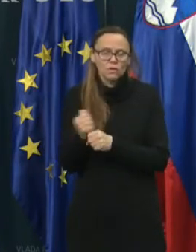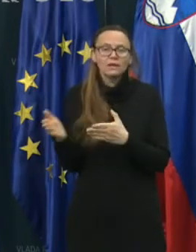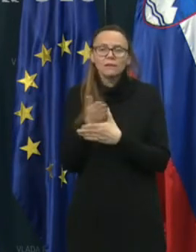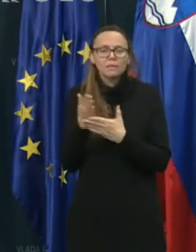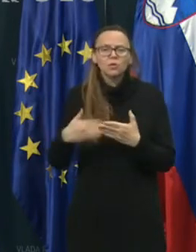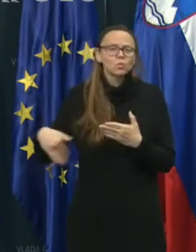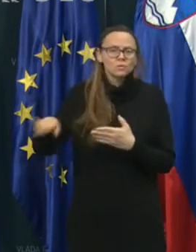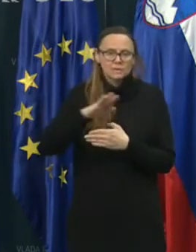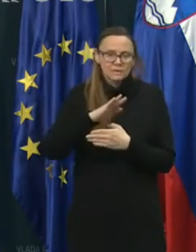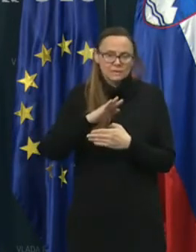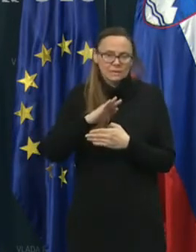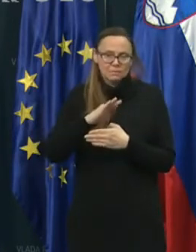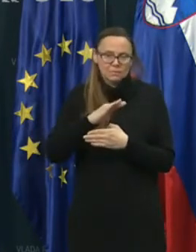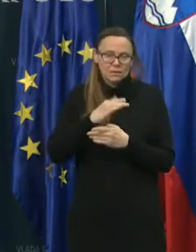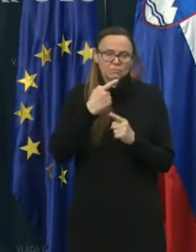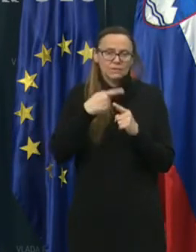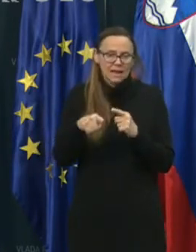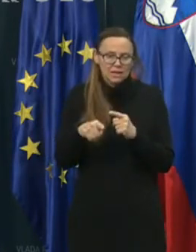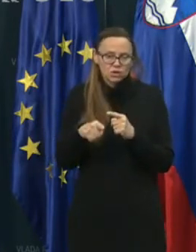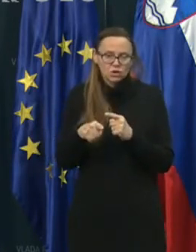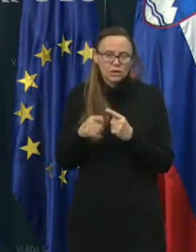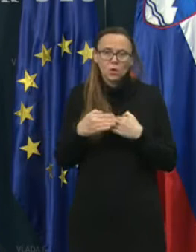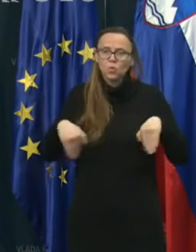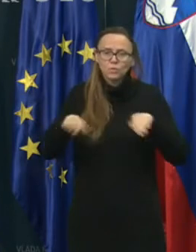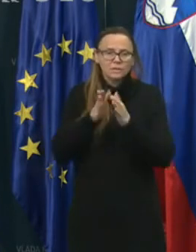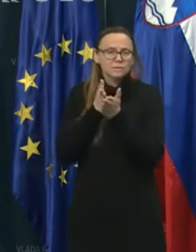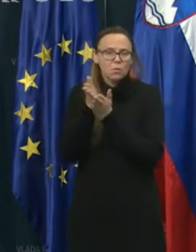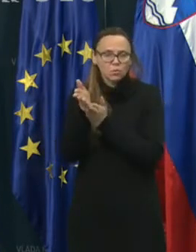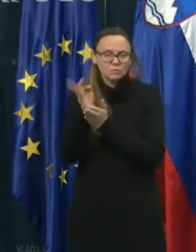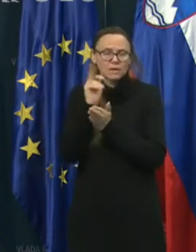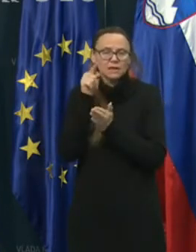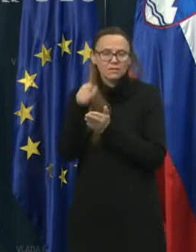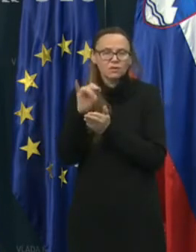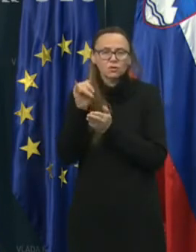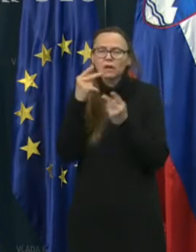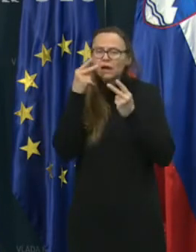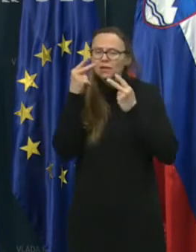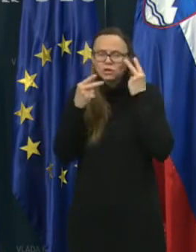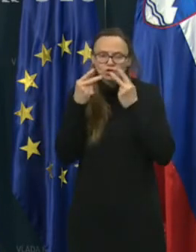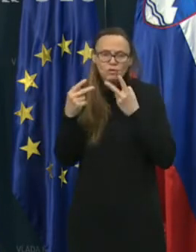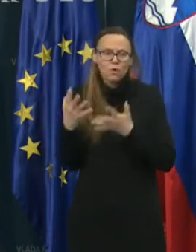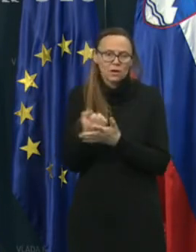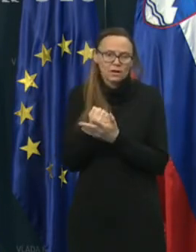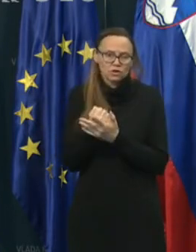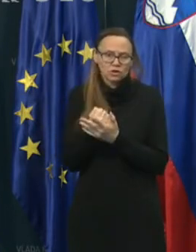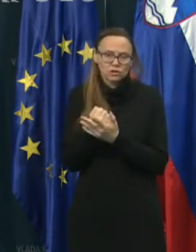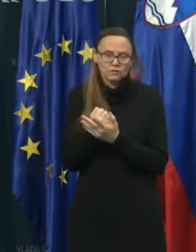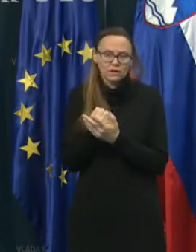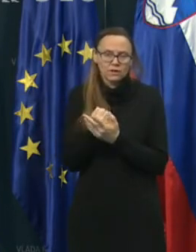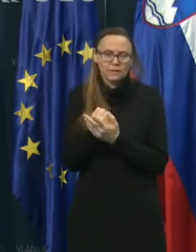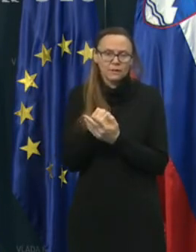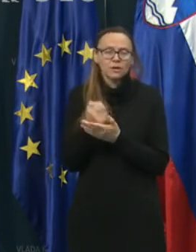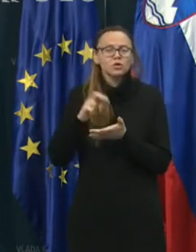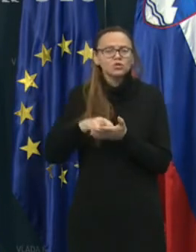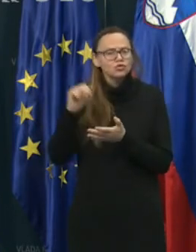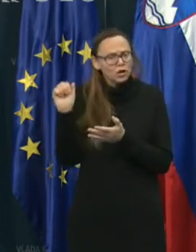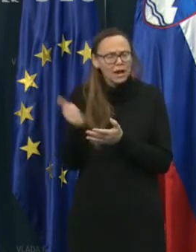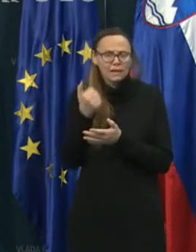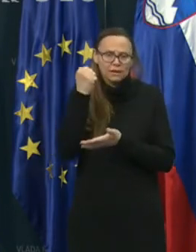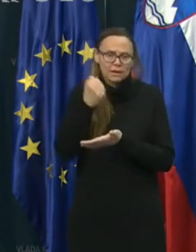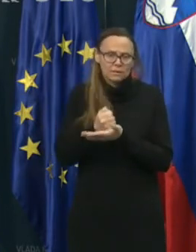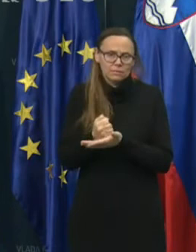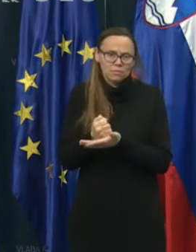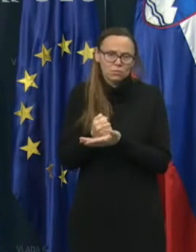vsemi deležniki, da smo vsi usmerjeni v to, da iščemo rešitve. In še enkrat bi